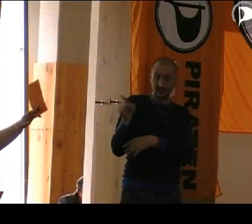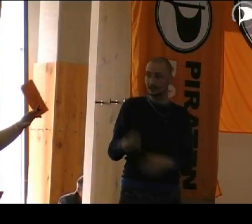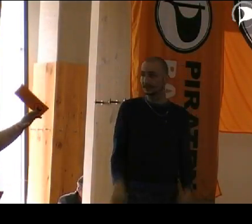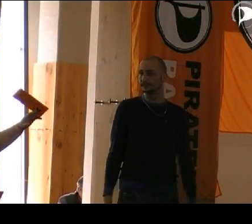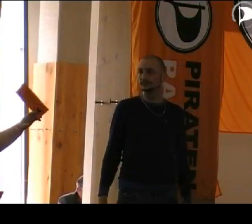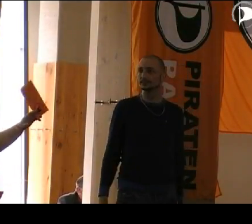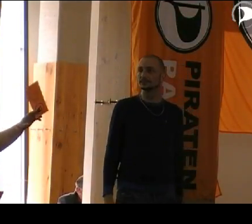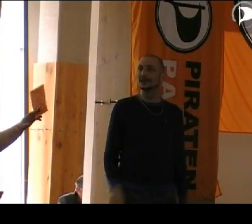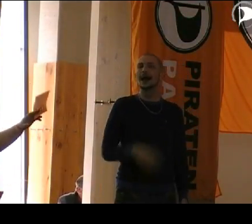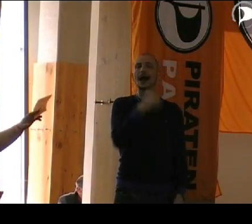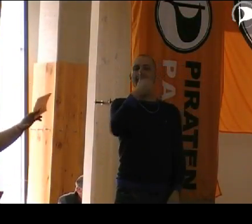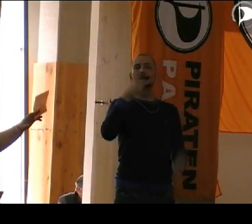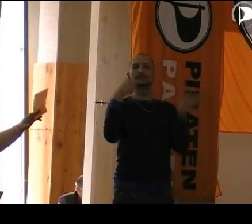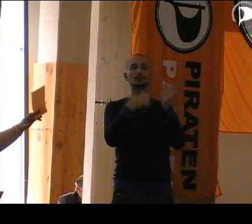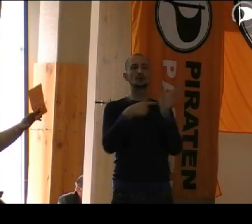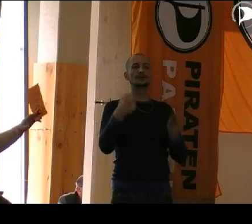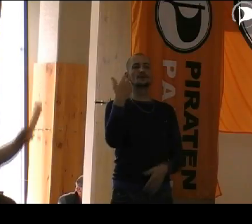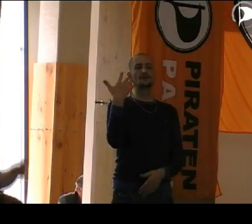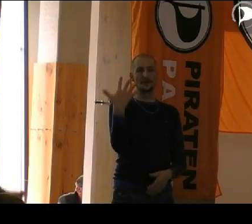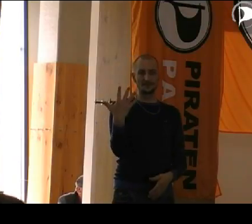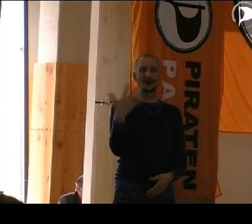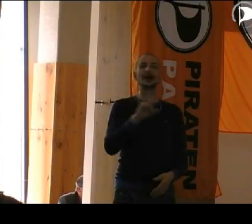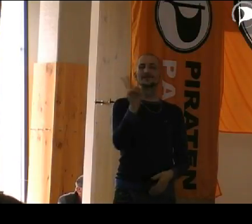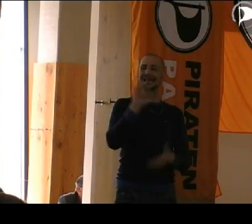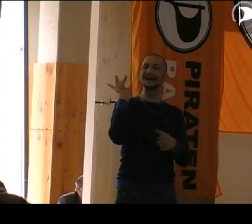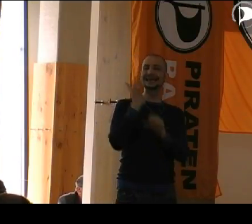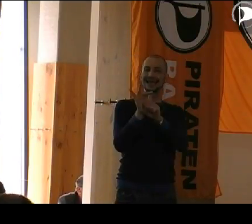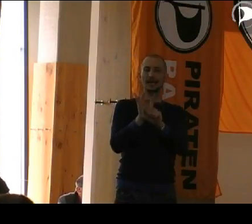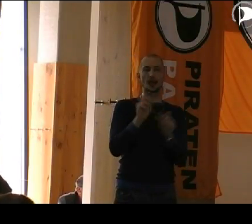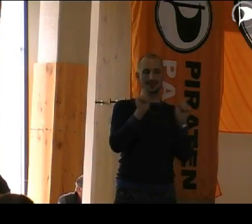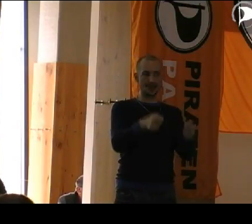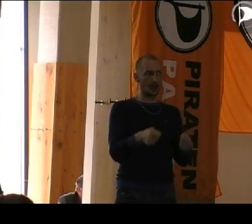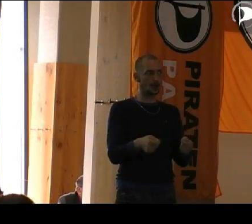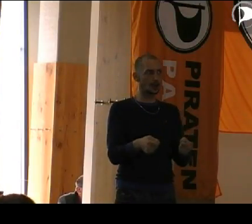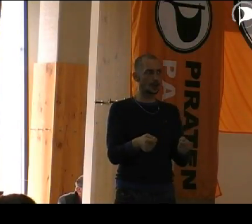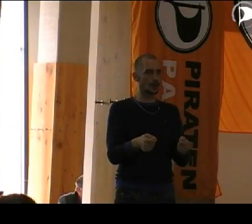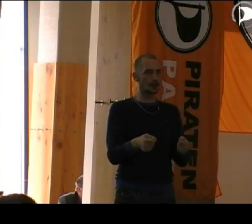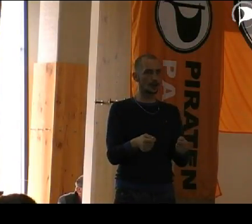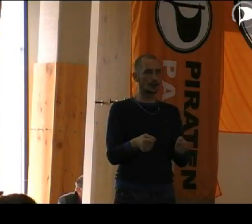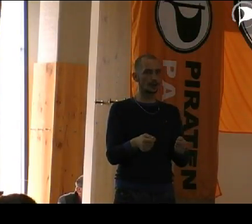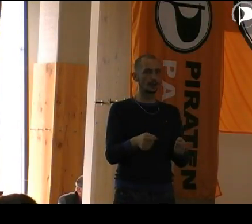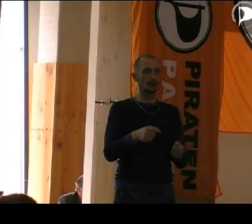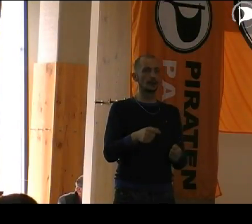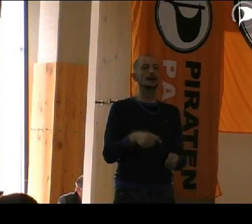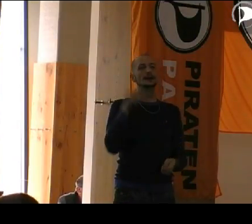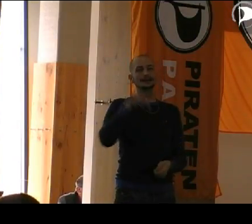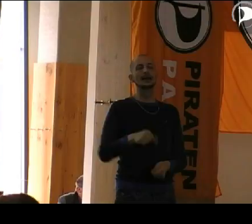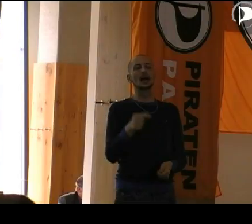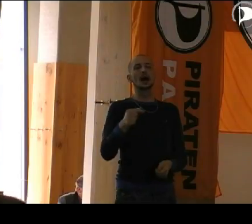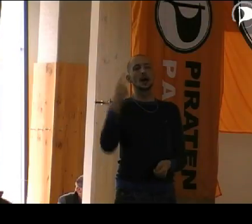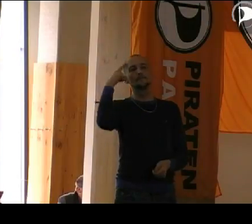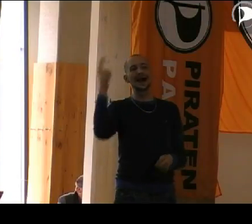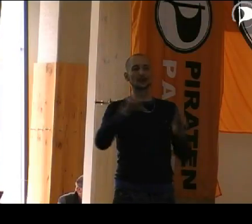1 punkt wird heute immer gegeben sagt stimmen das meinungsbild wurde